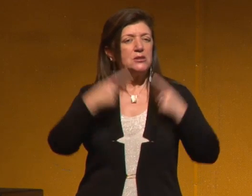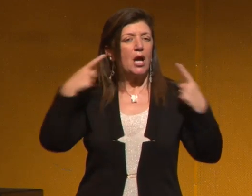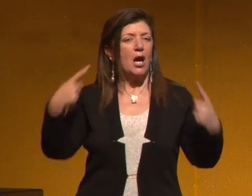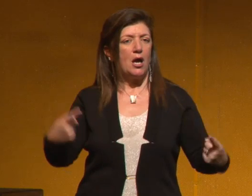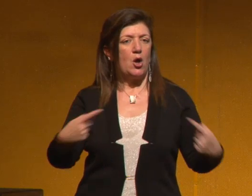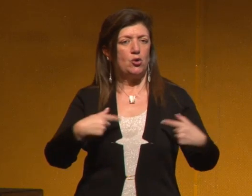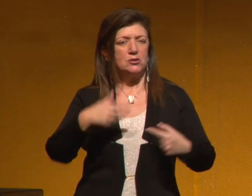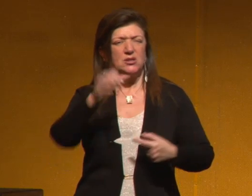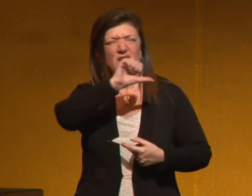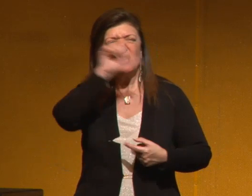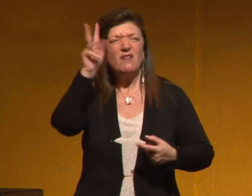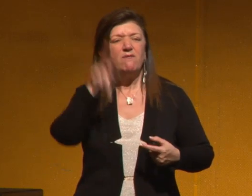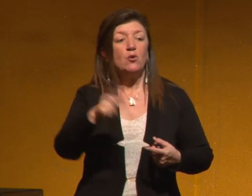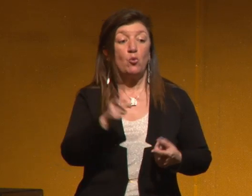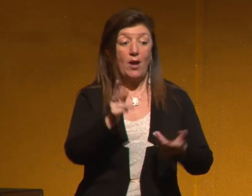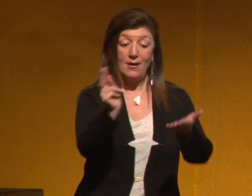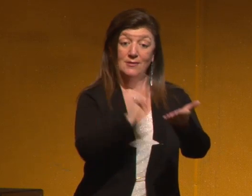scrittura